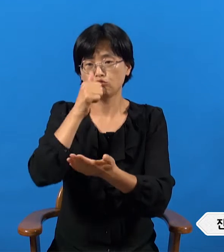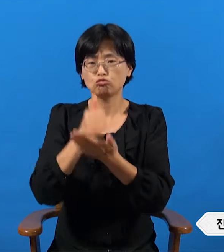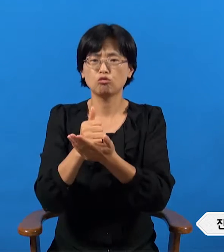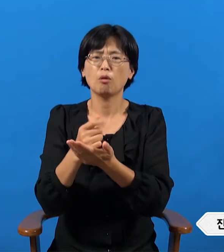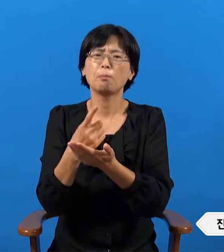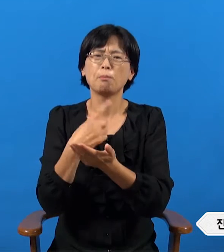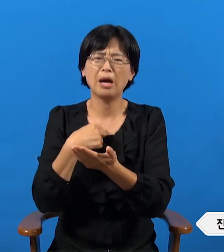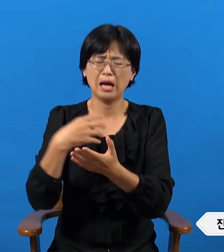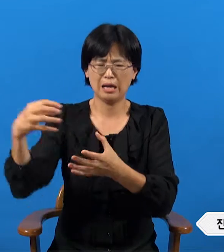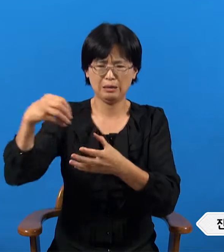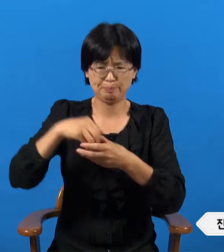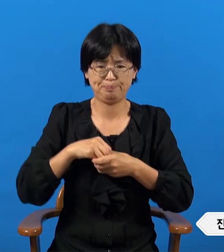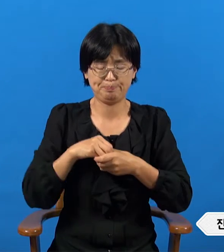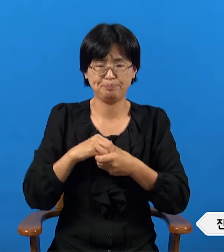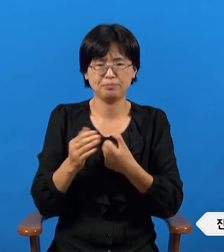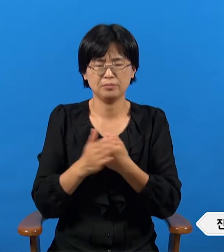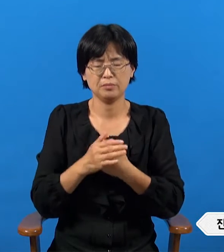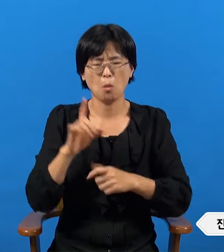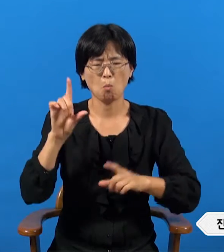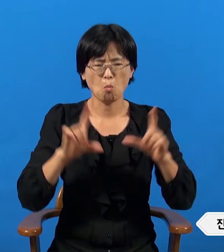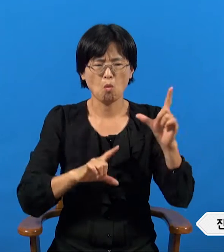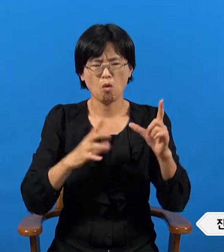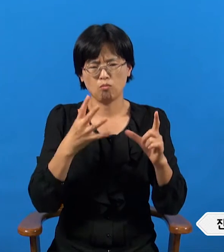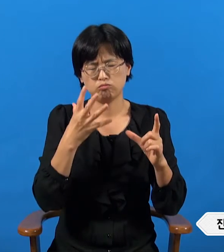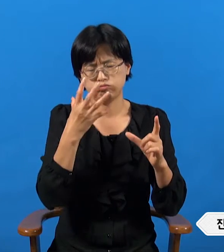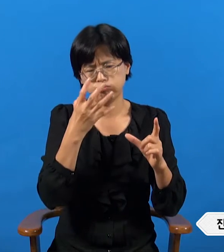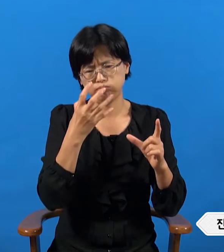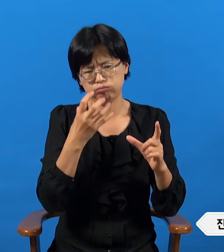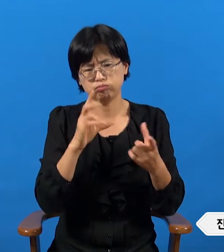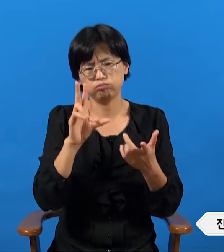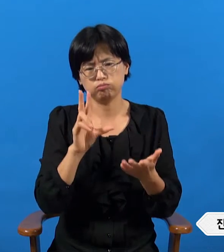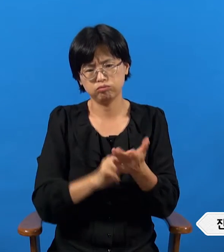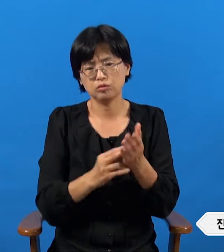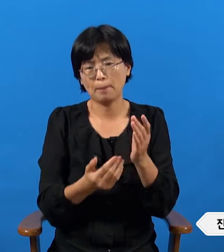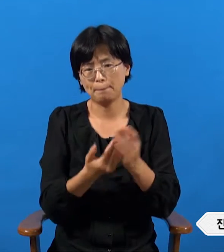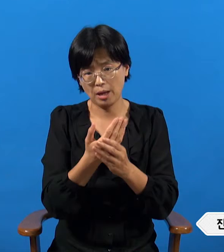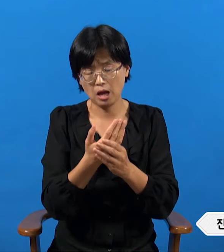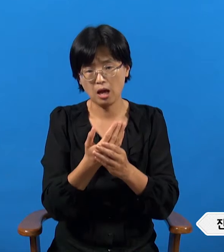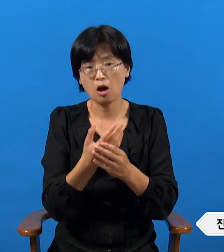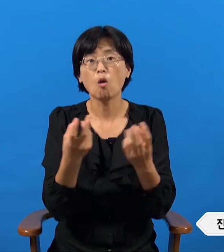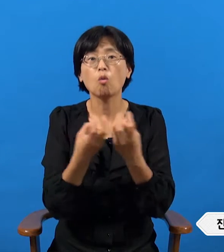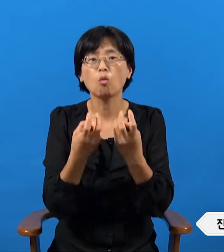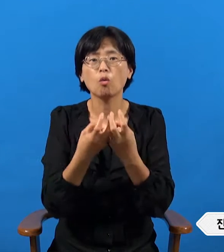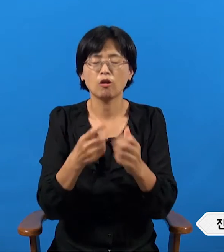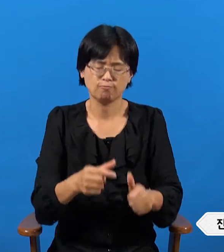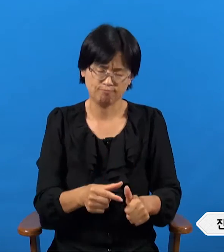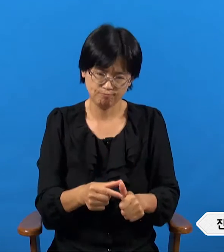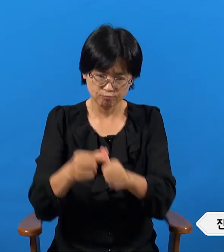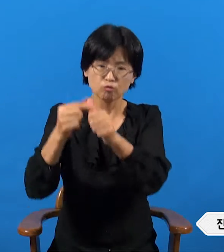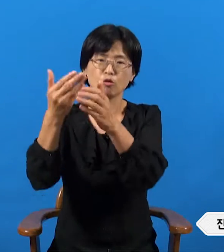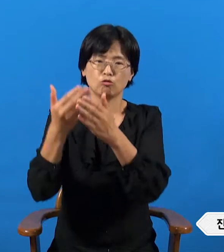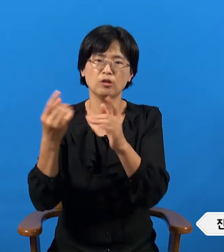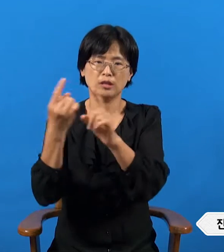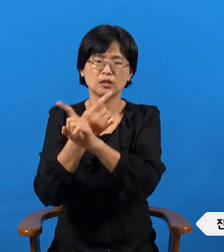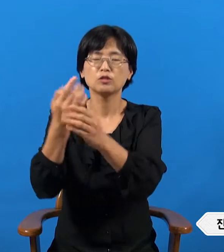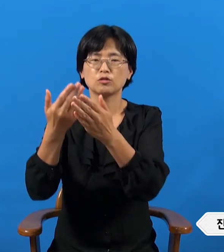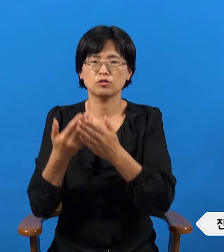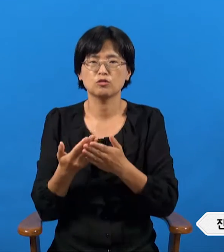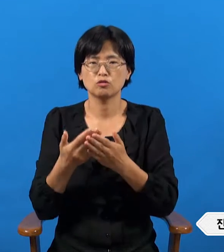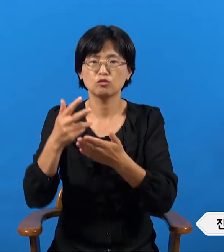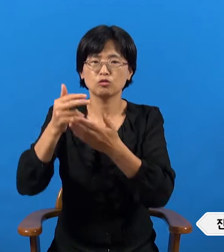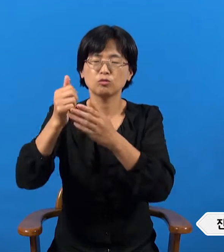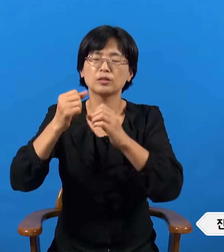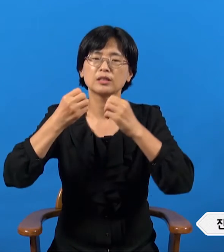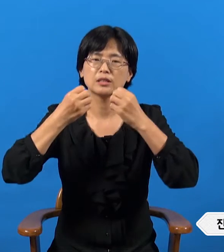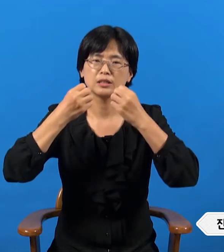가운데 들어옵니다. 죄로 일그러진 우리의 모습 가운데 하나님께서 구원하십니다. 치유하십니다.